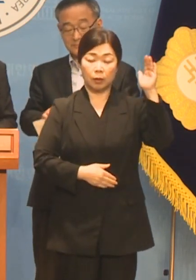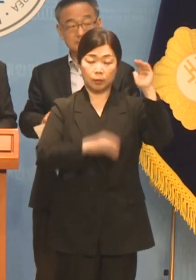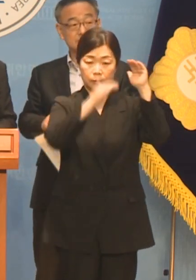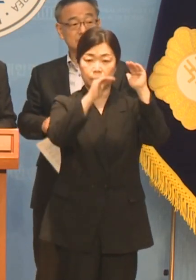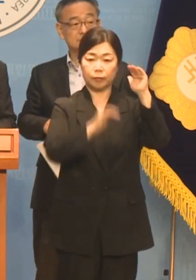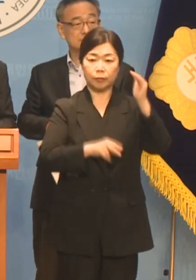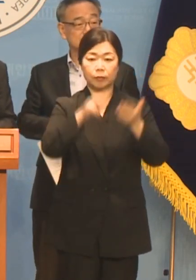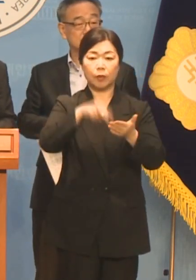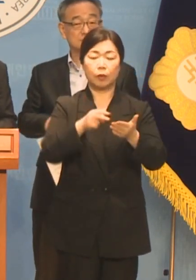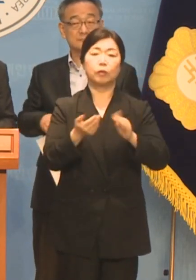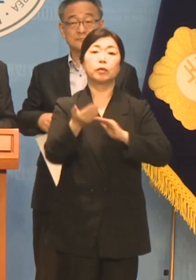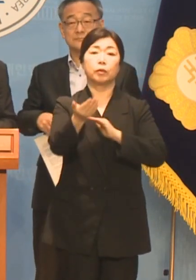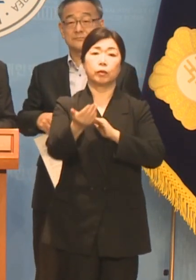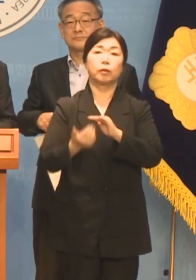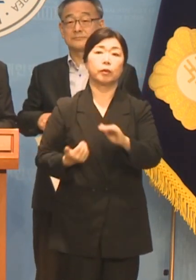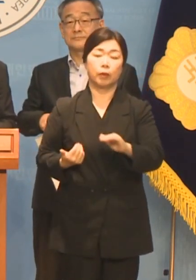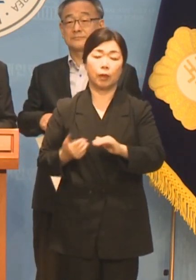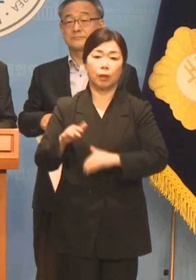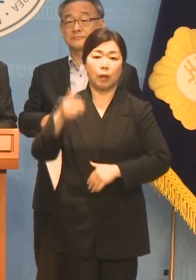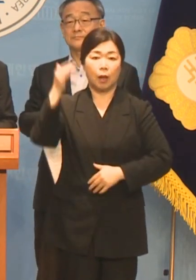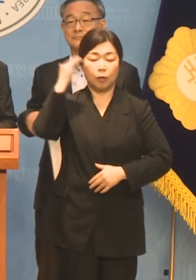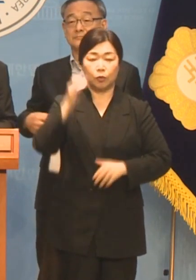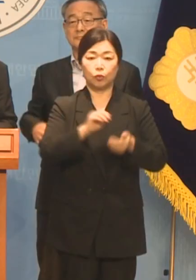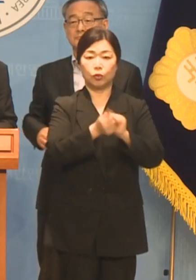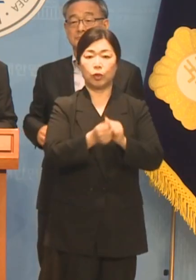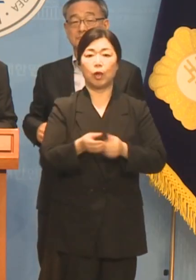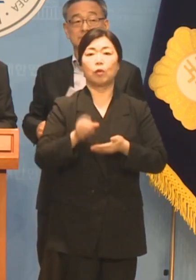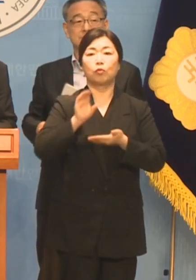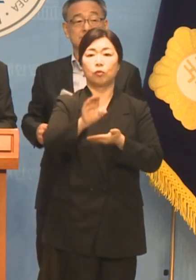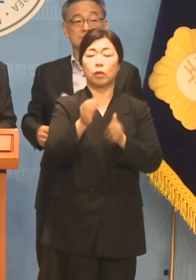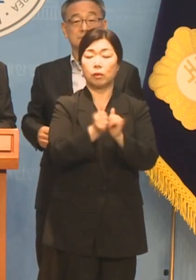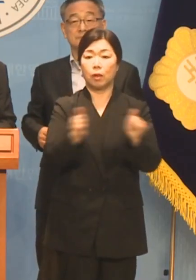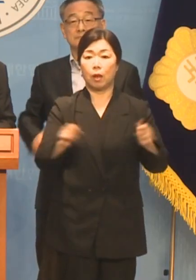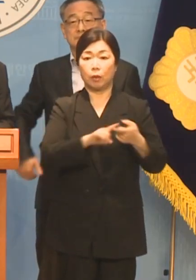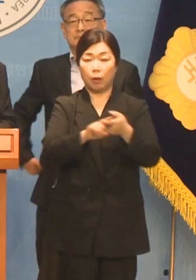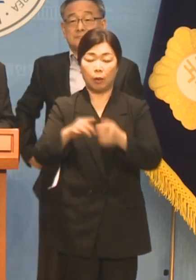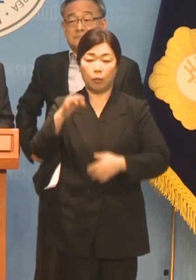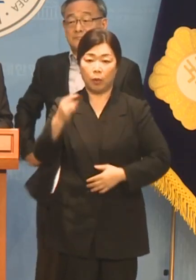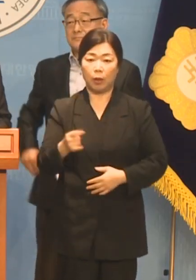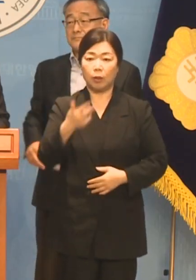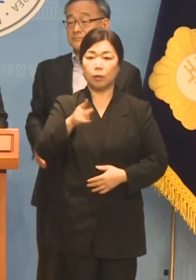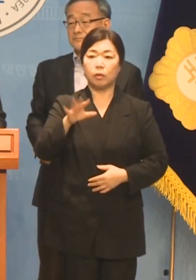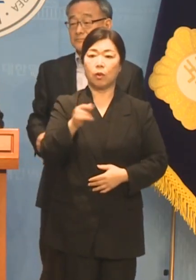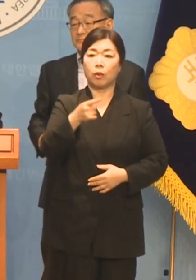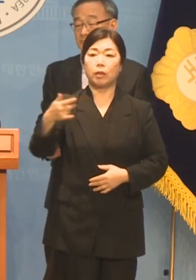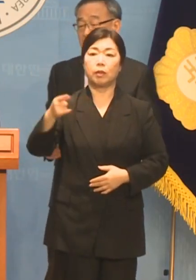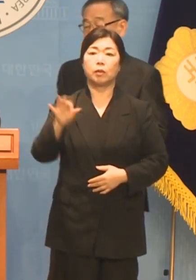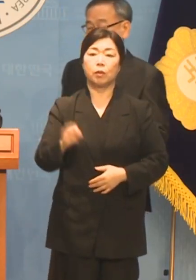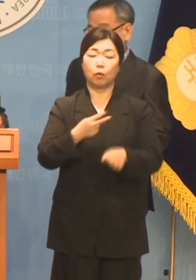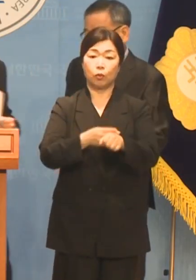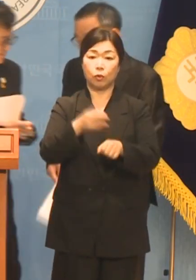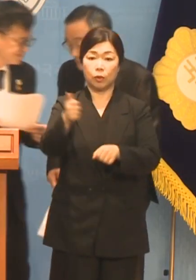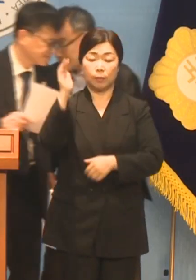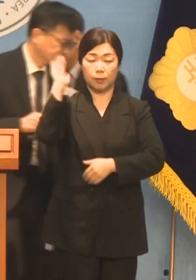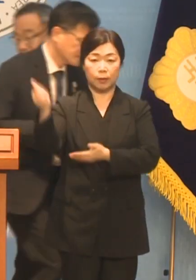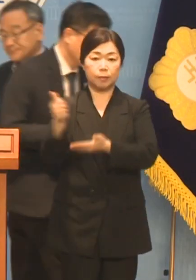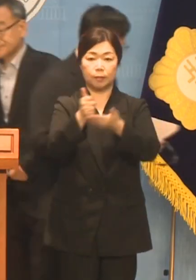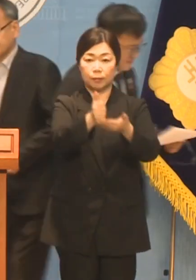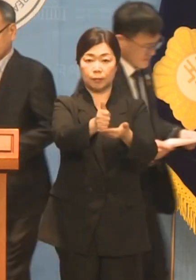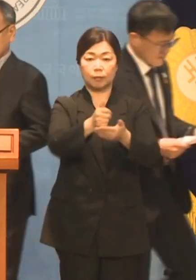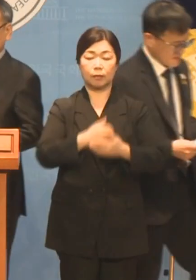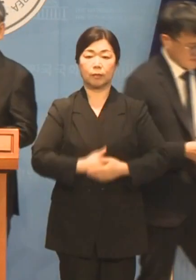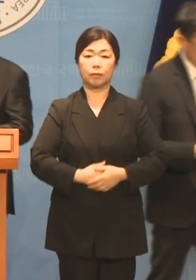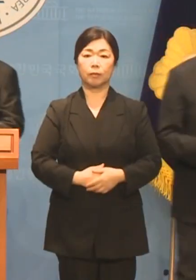기자회견문 낭독하기에 앞서서 우리 한국주식 투자자 연합회의 정의정 대표님 말씀부터 듣도록 하겠습니다.